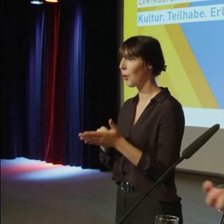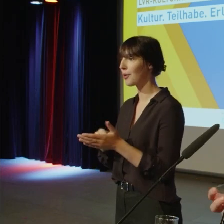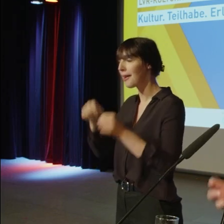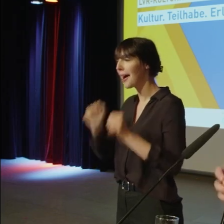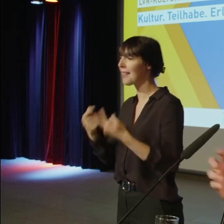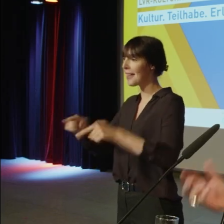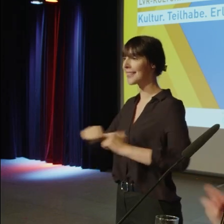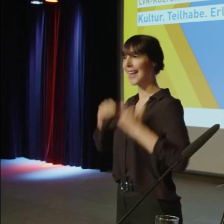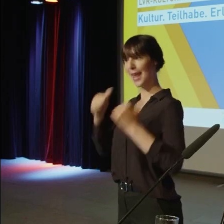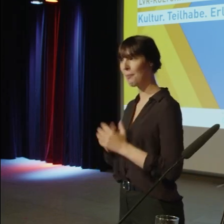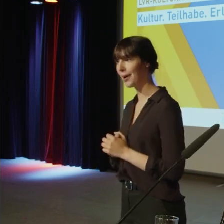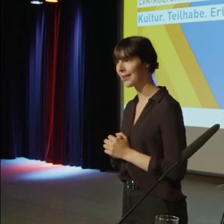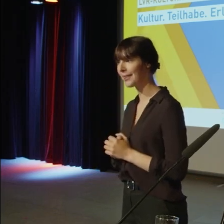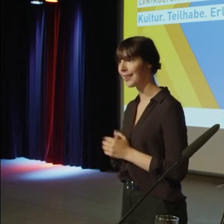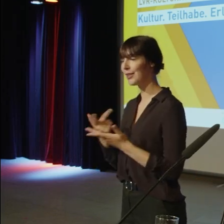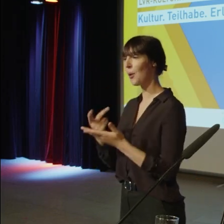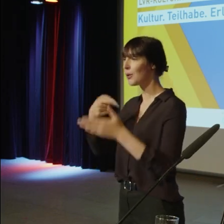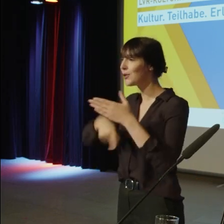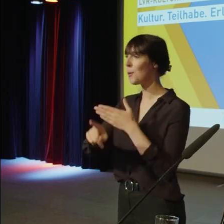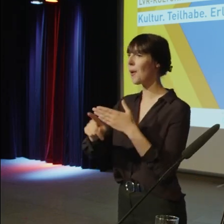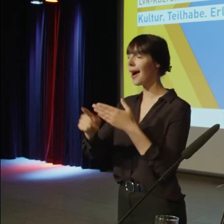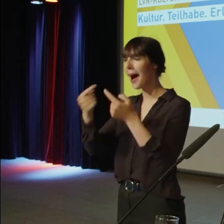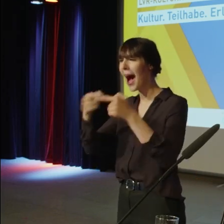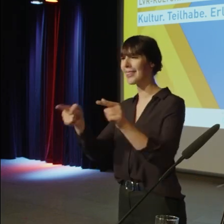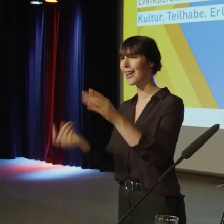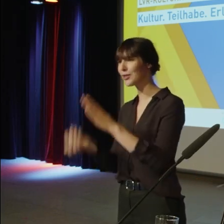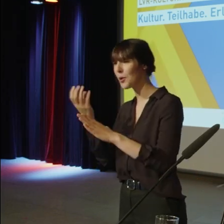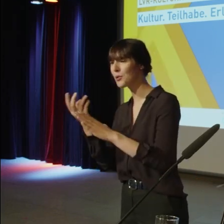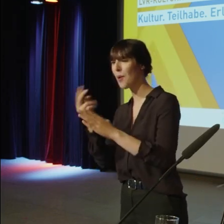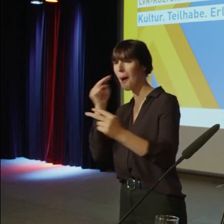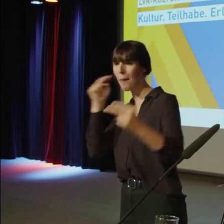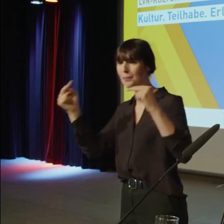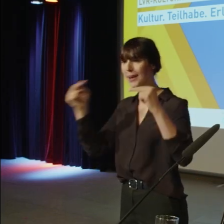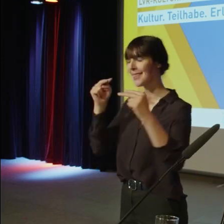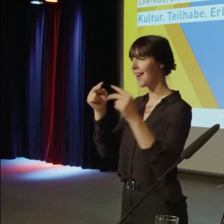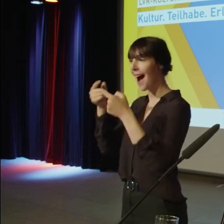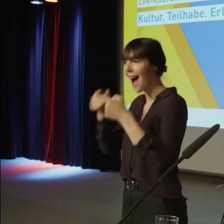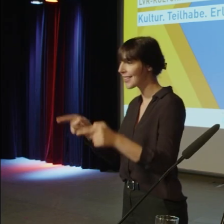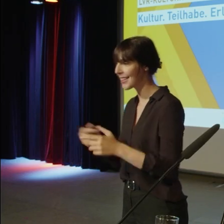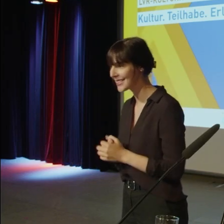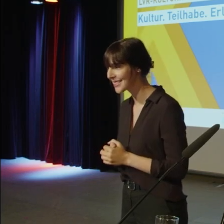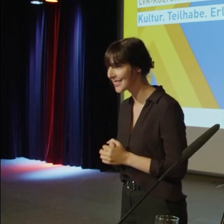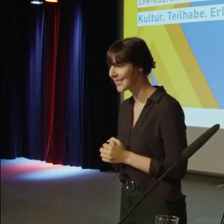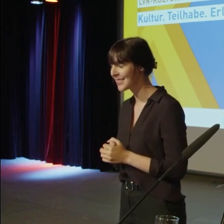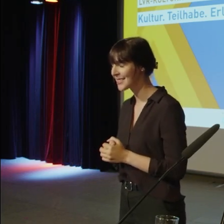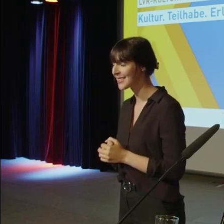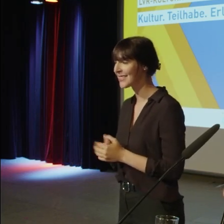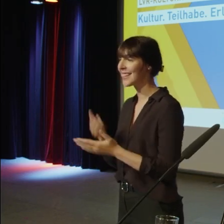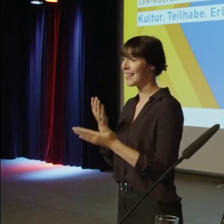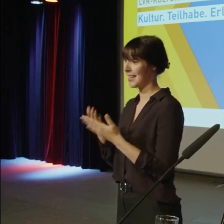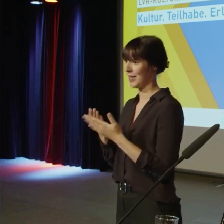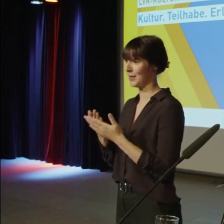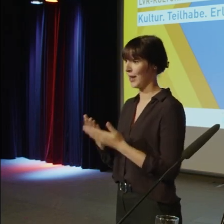ganz anderen und sehr interessanten Zugang zu der Kultur gibt, die es dort zu sehen gibt. Und das ist für mich ein